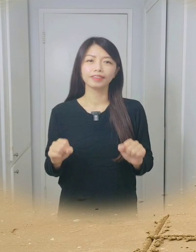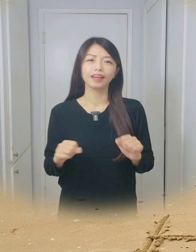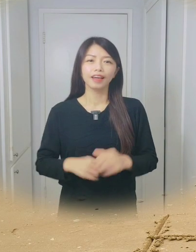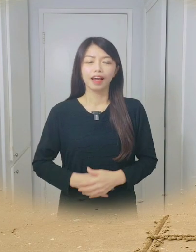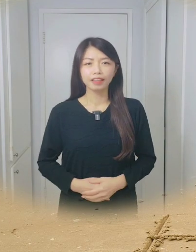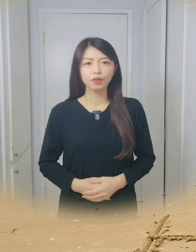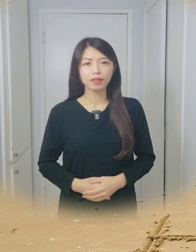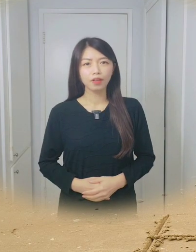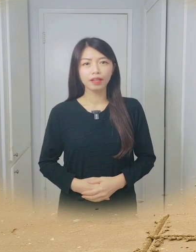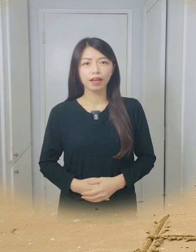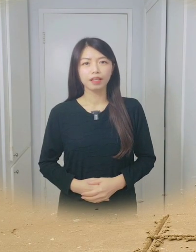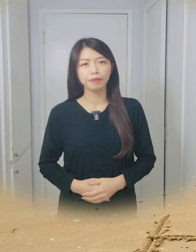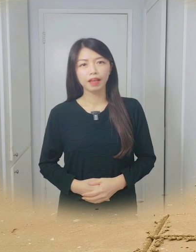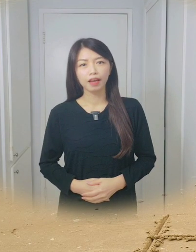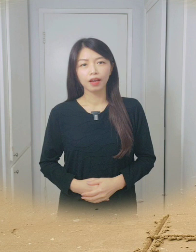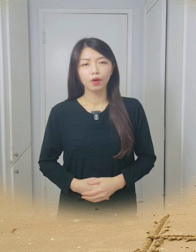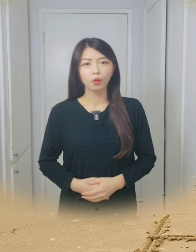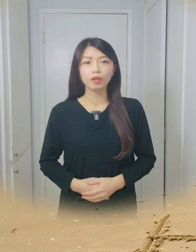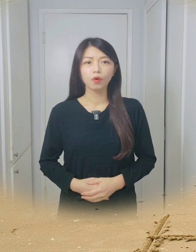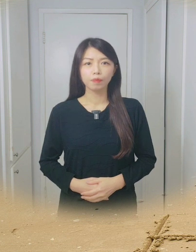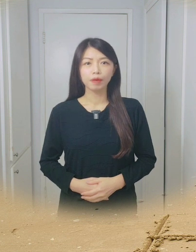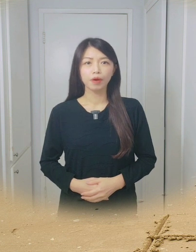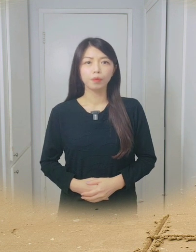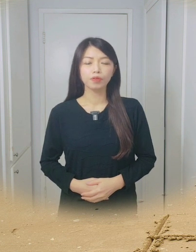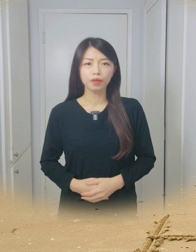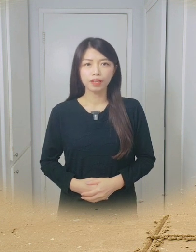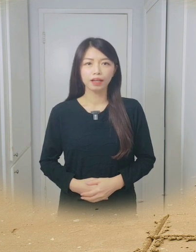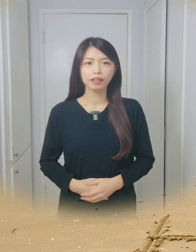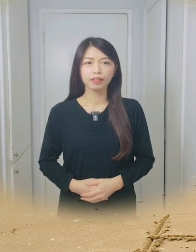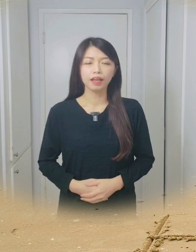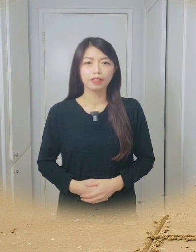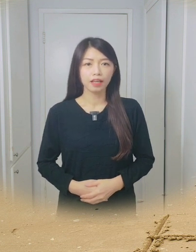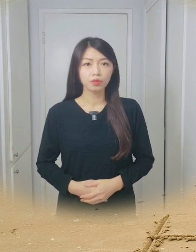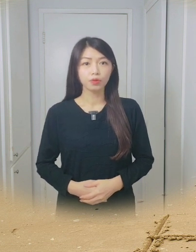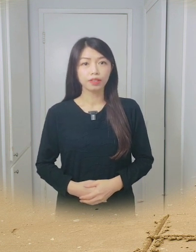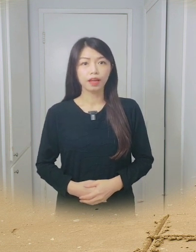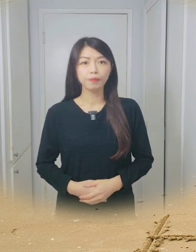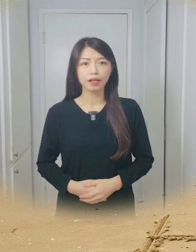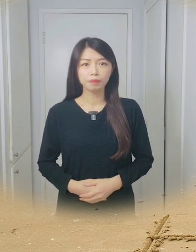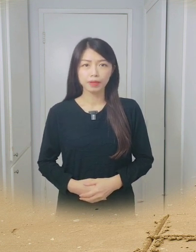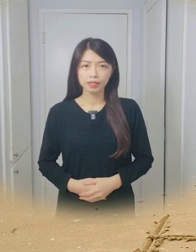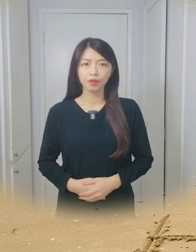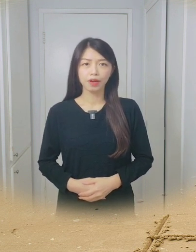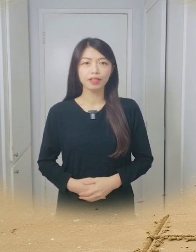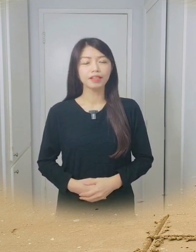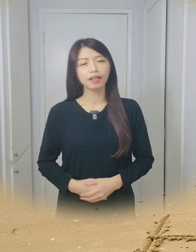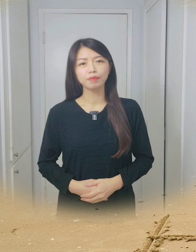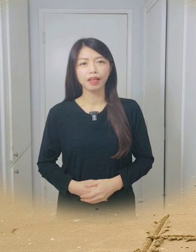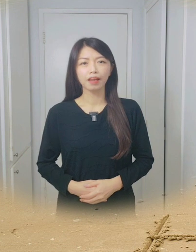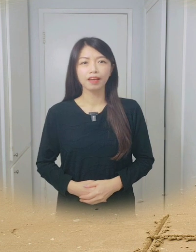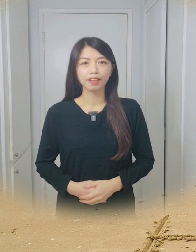안녕하세요. 아티조아 채널의 다혜입니다. 오늘 저와 함께 배워볼 수어 찬양은 예수 우리들의 밝은 빛이라고